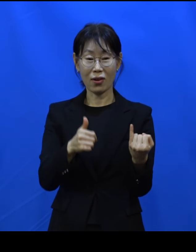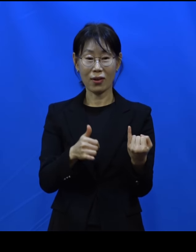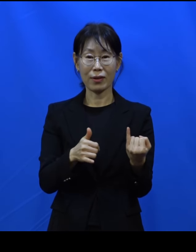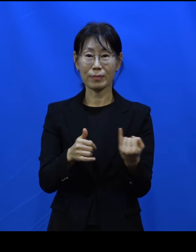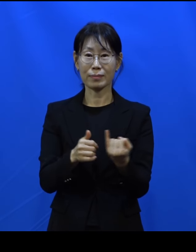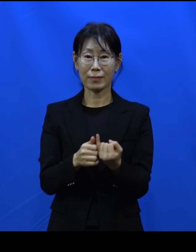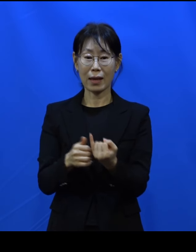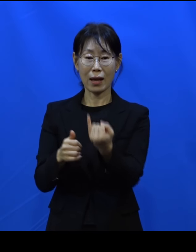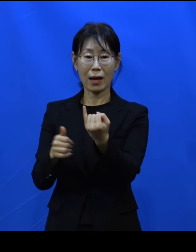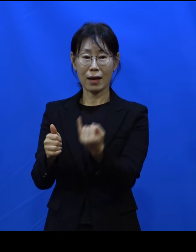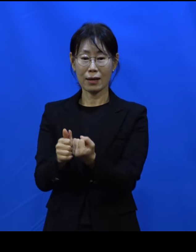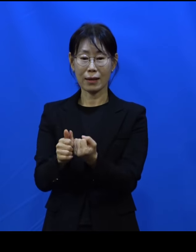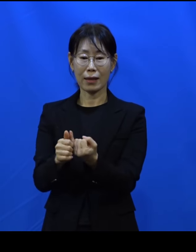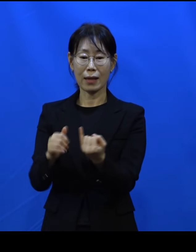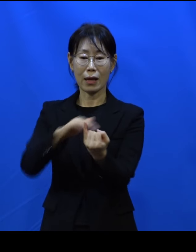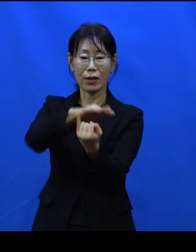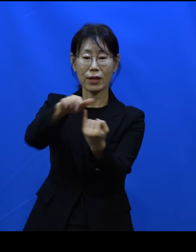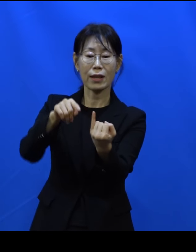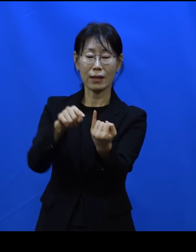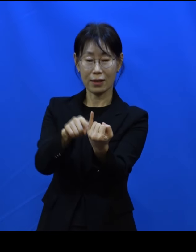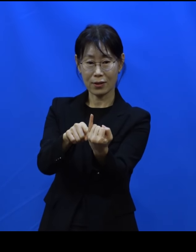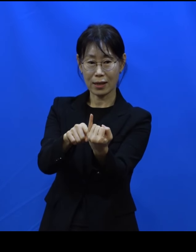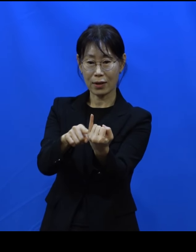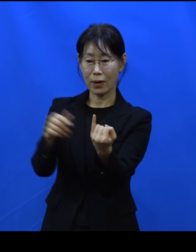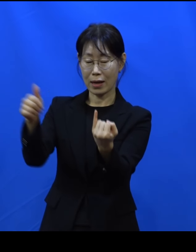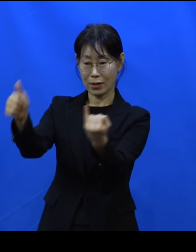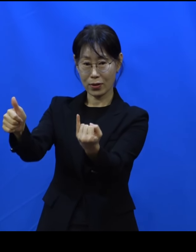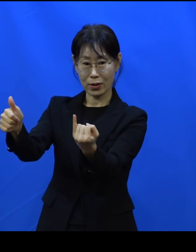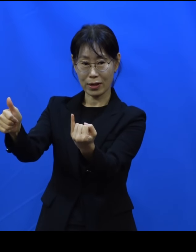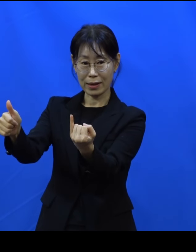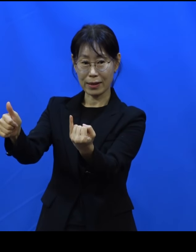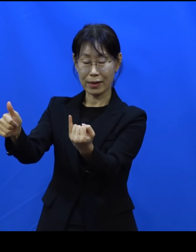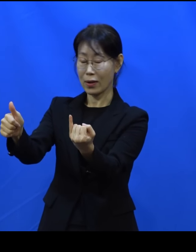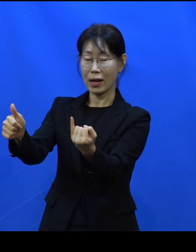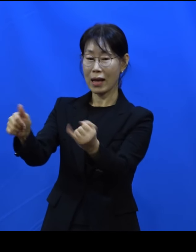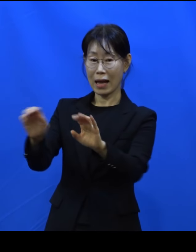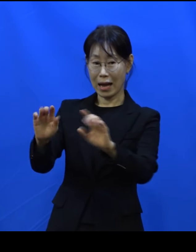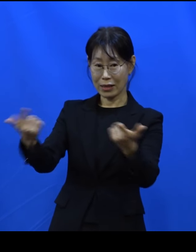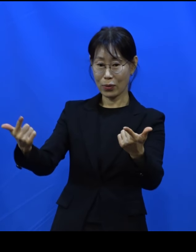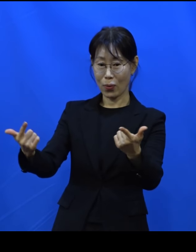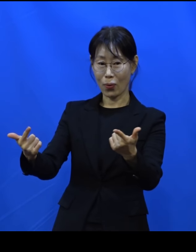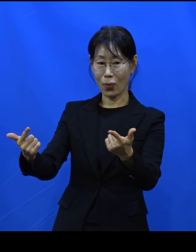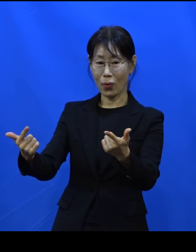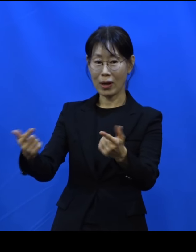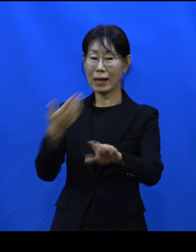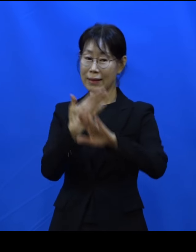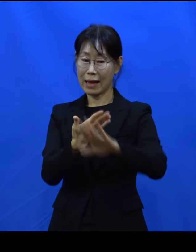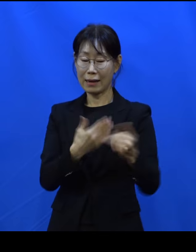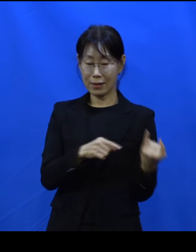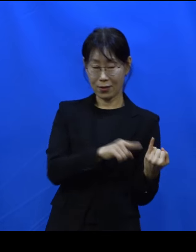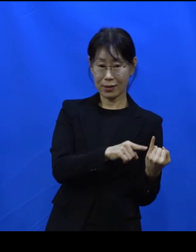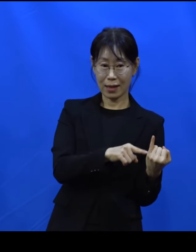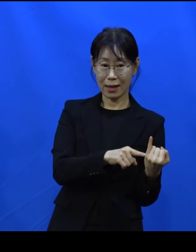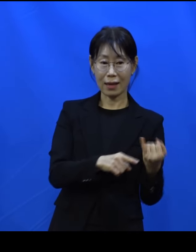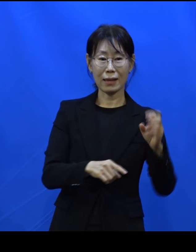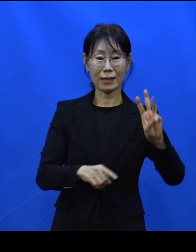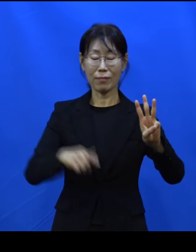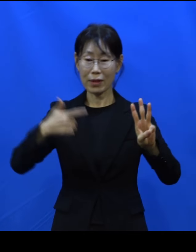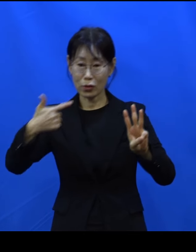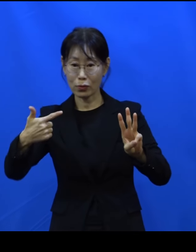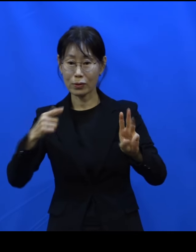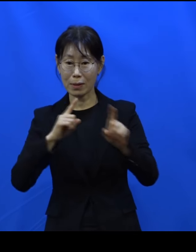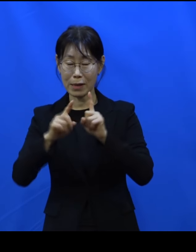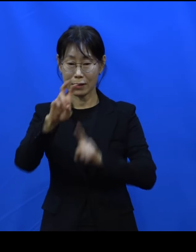신랑도 신부도 아니고 제3자의 시선으로 지금 말하고 있어요. 6절이. 6절을 보면